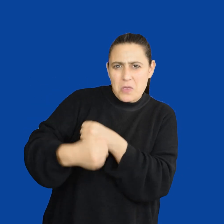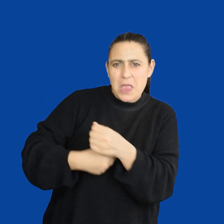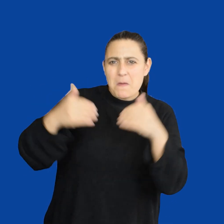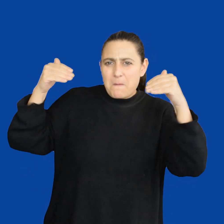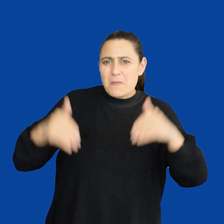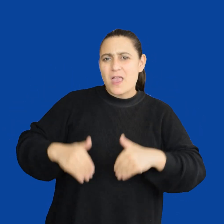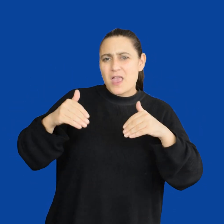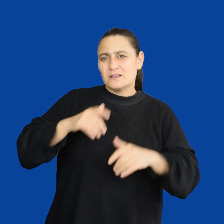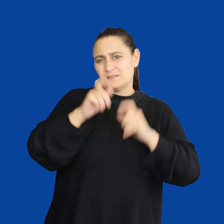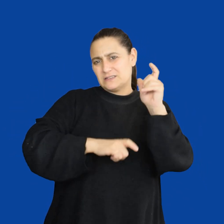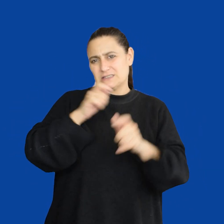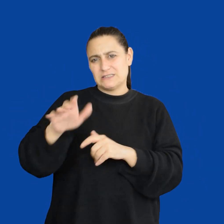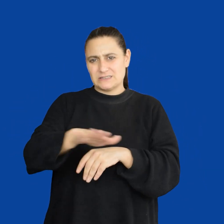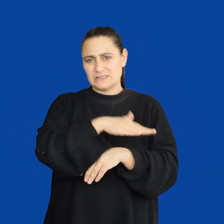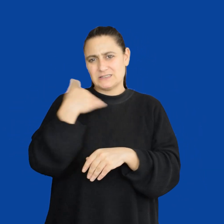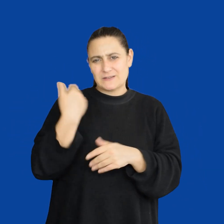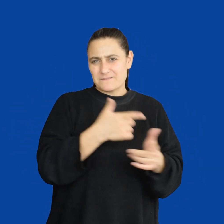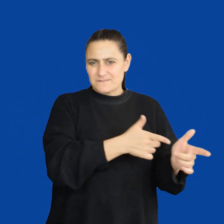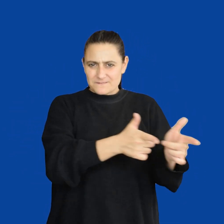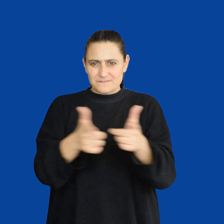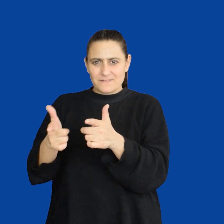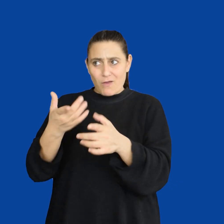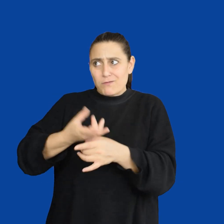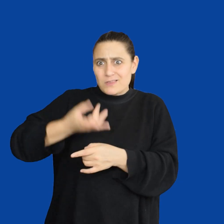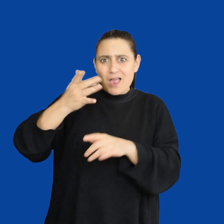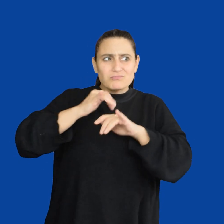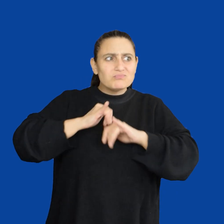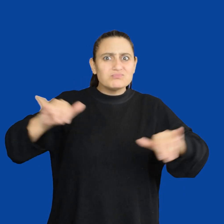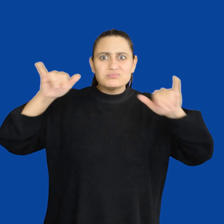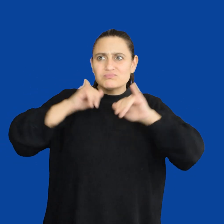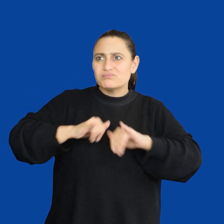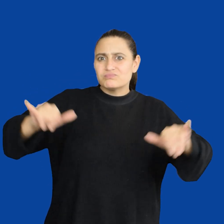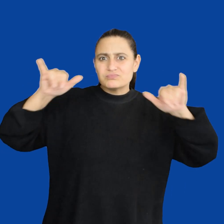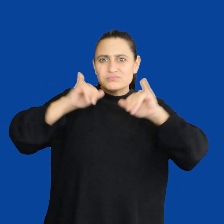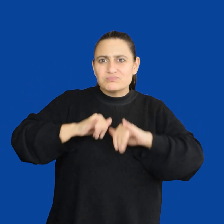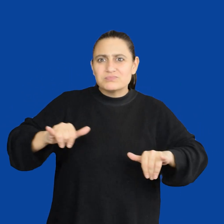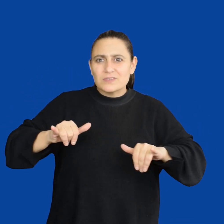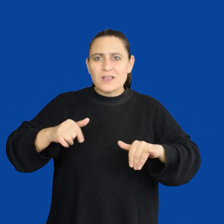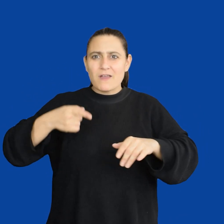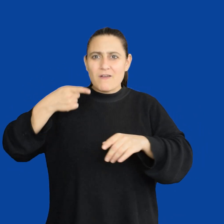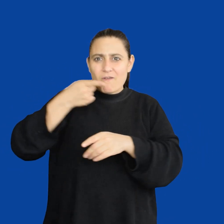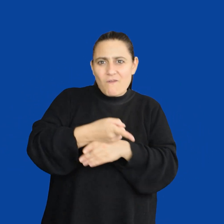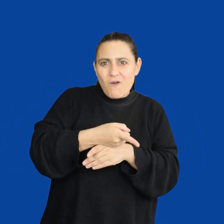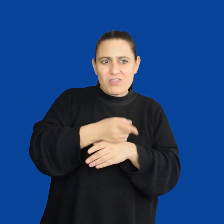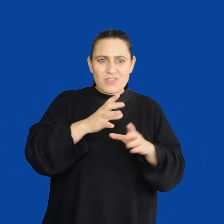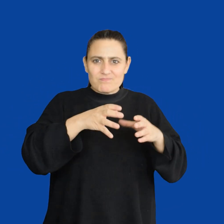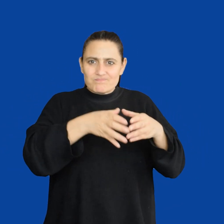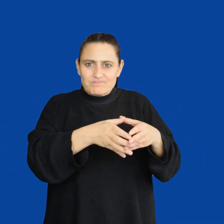de años y le cuesta la vida a millones de personas. Se difunden por medios oficiales o no